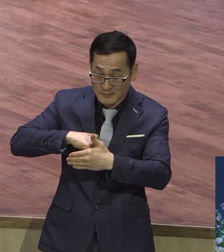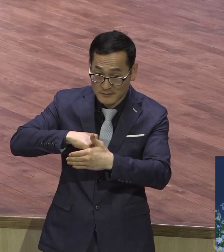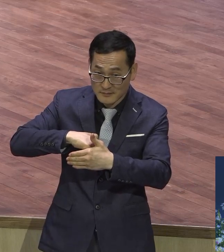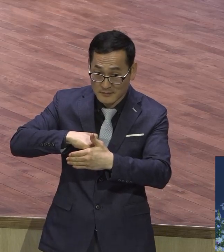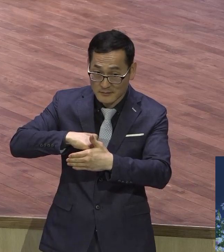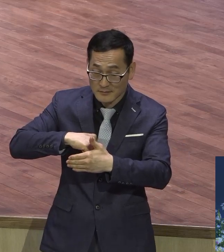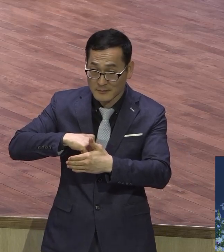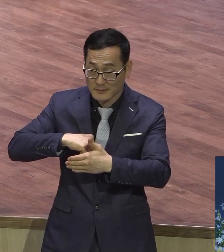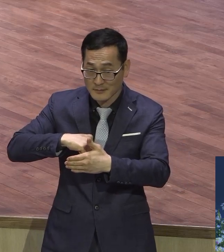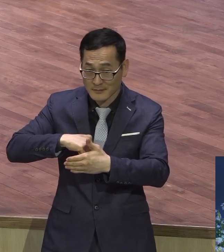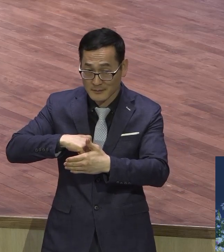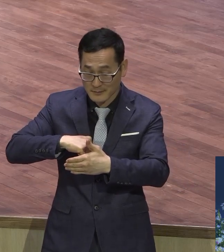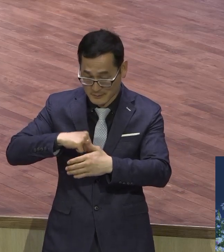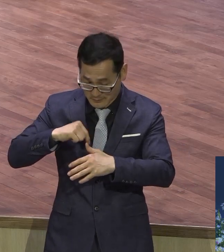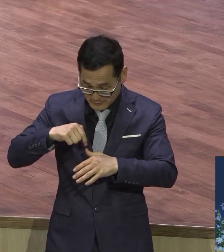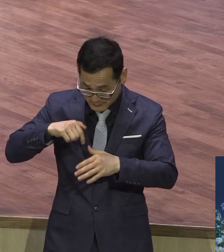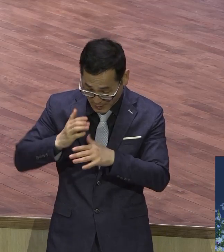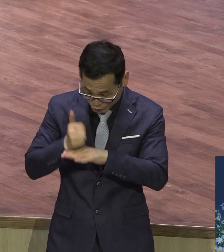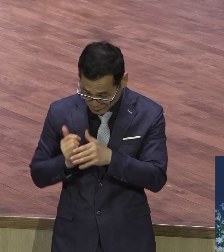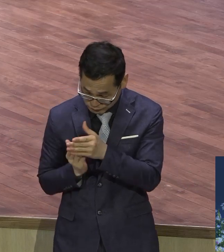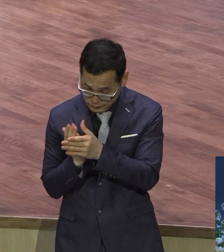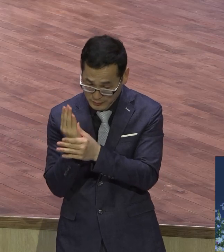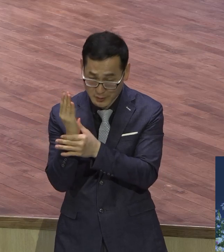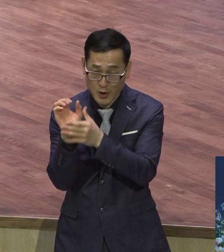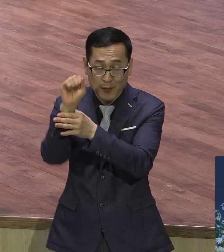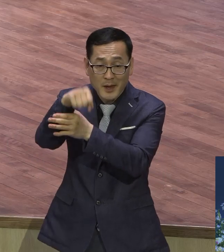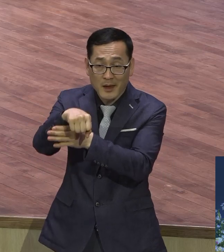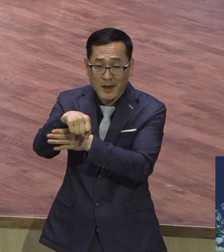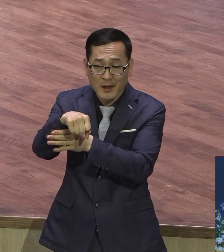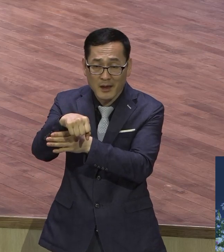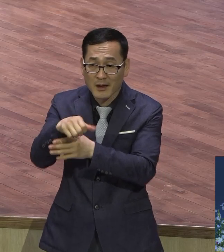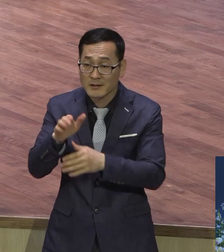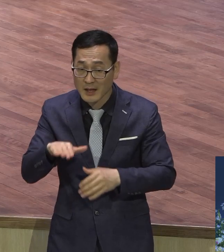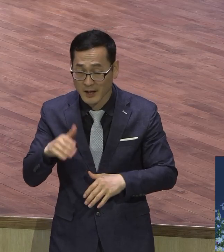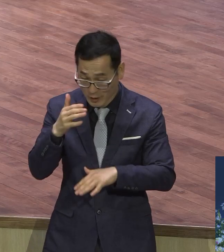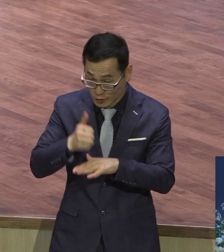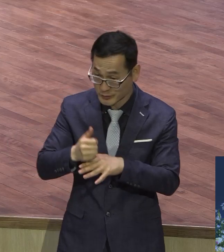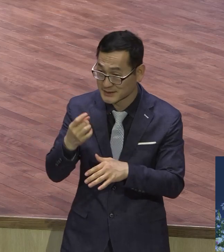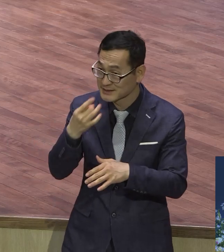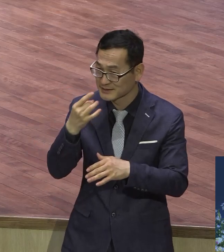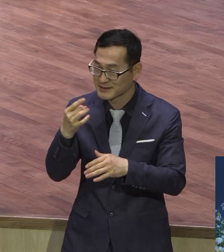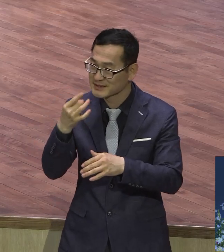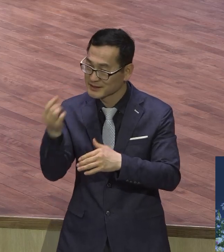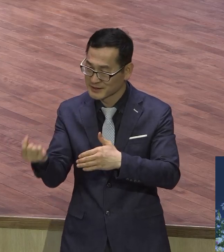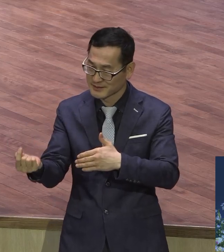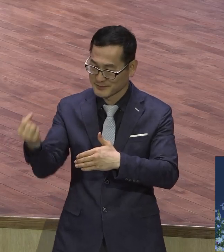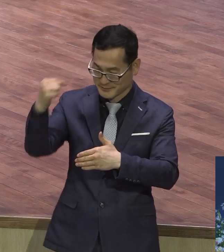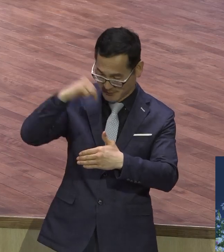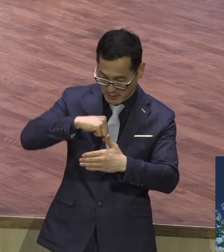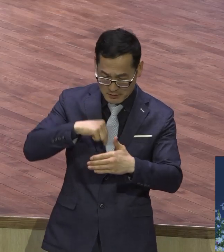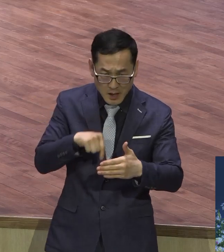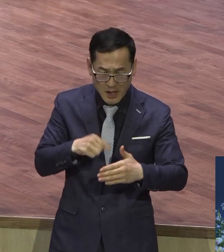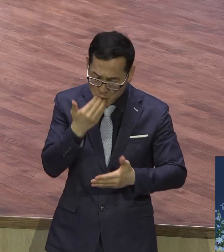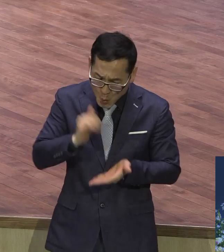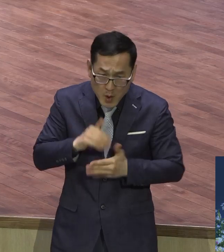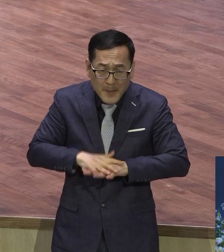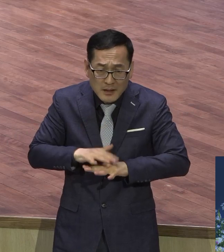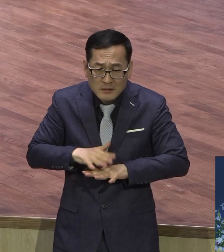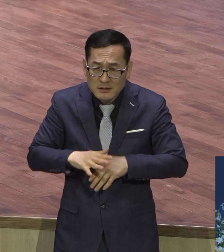듣고 끝내는 것이 아니라 결심해 봅니다. 나도 적용해 봐야지. 그런데 안 돼요. 사단이